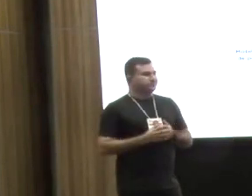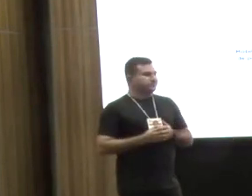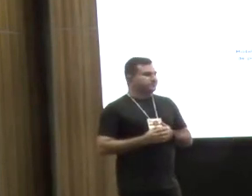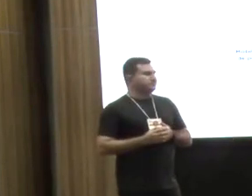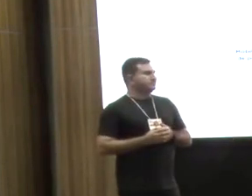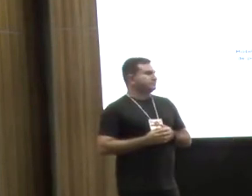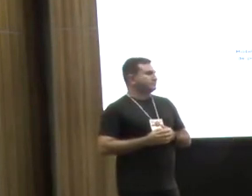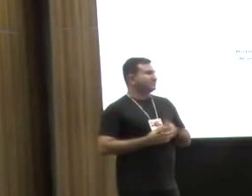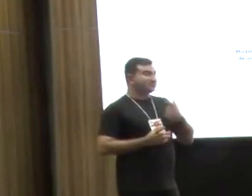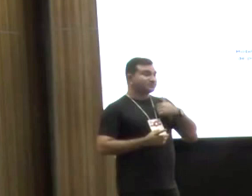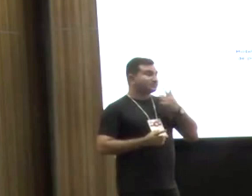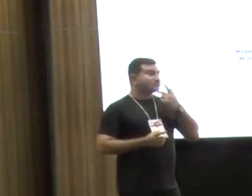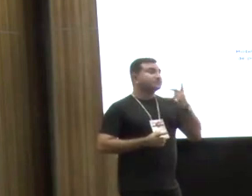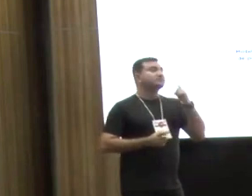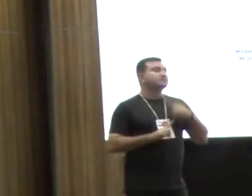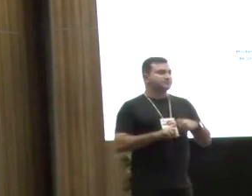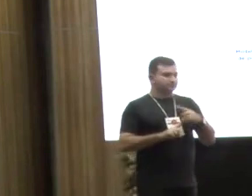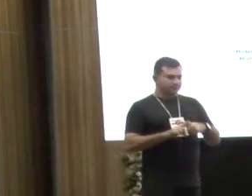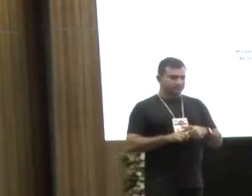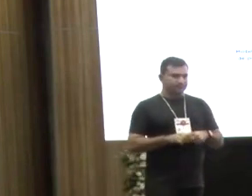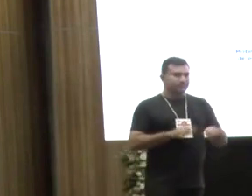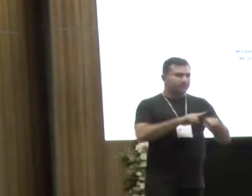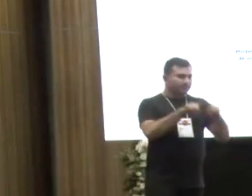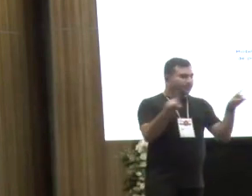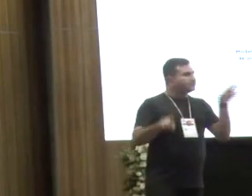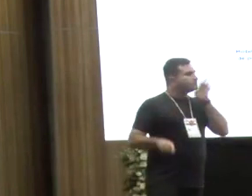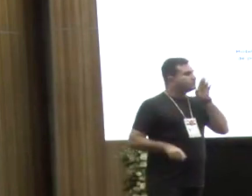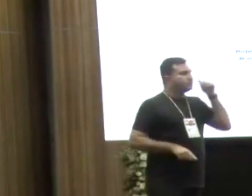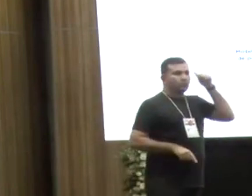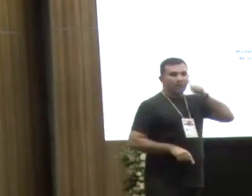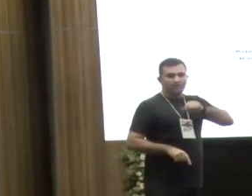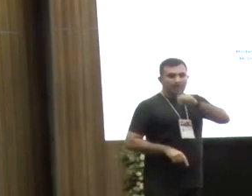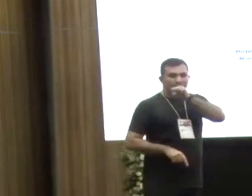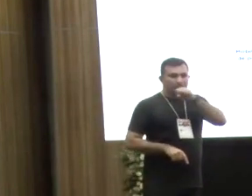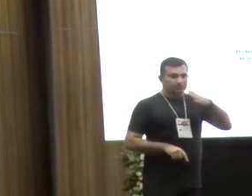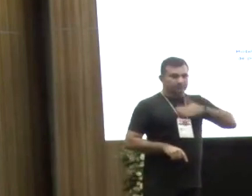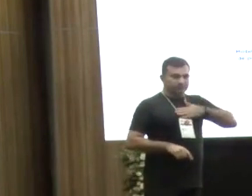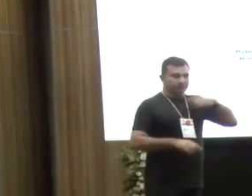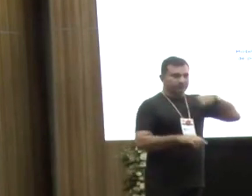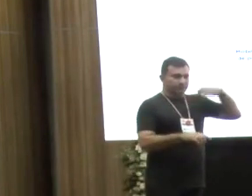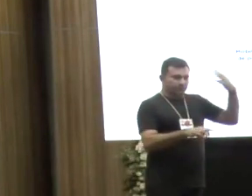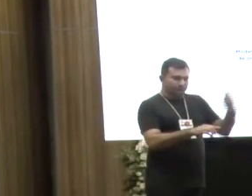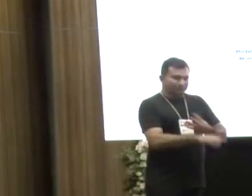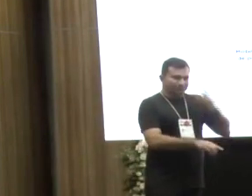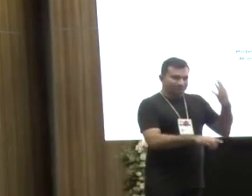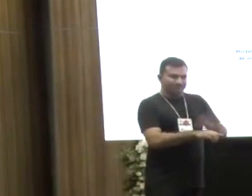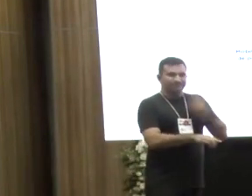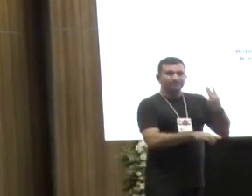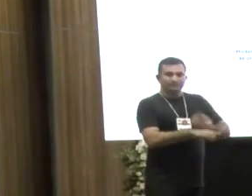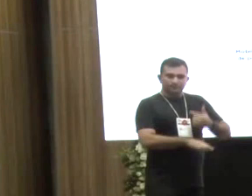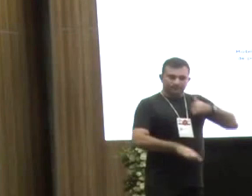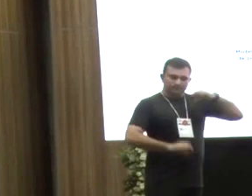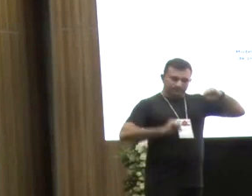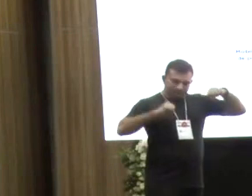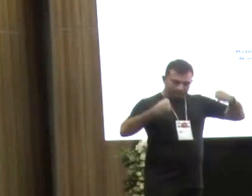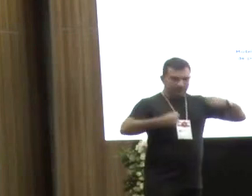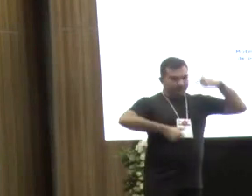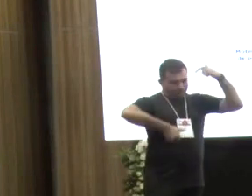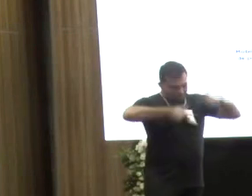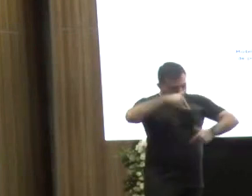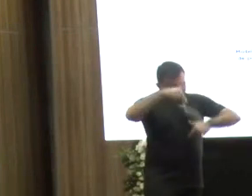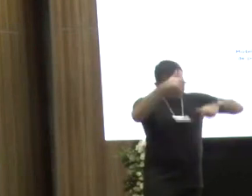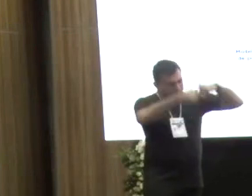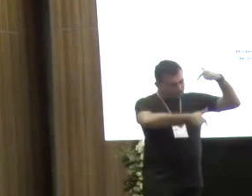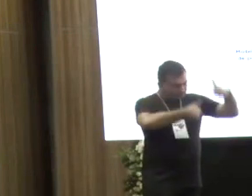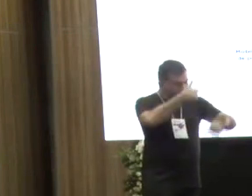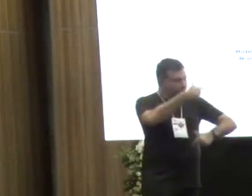Eu estou falando isso porque eles conheceram uma mãe resiliente, que trabalhou a resiliência